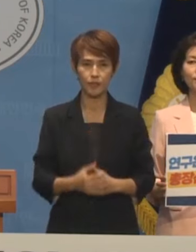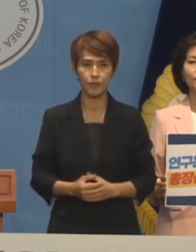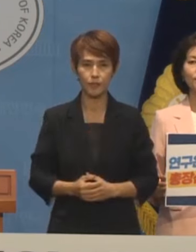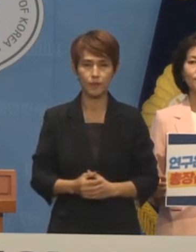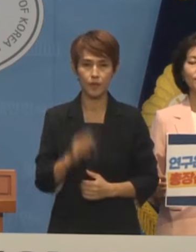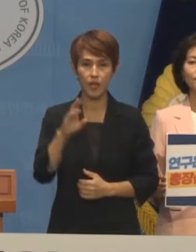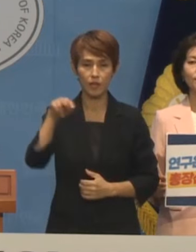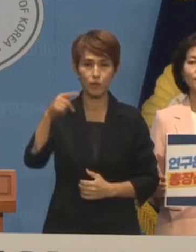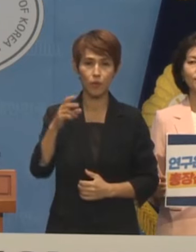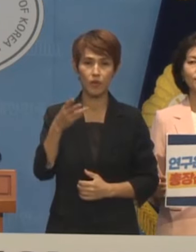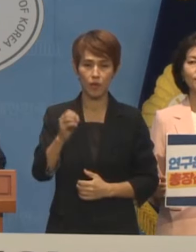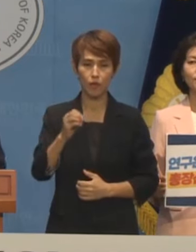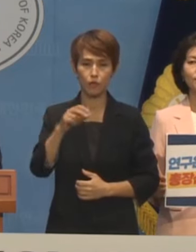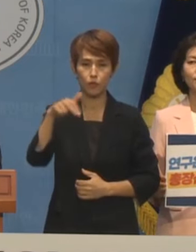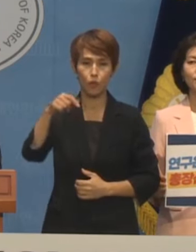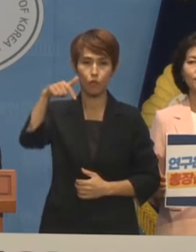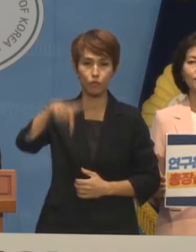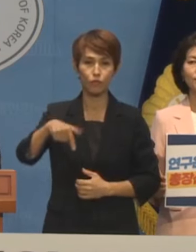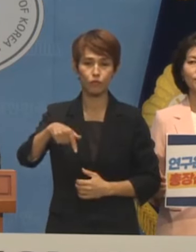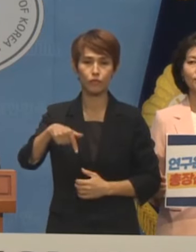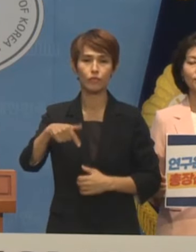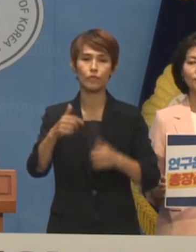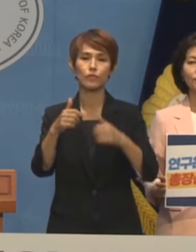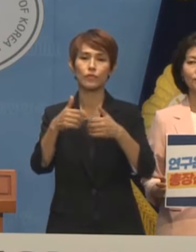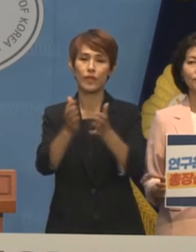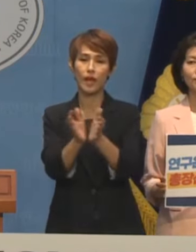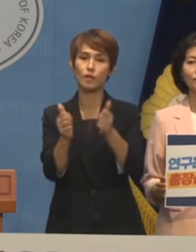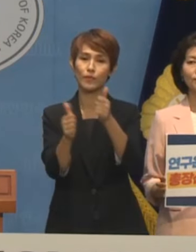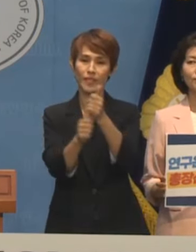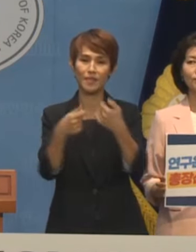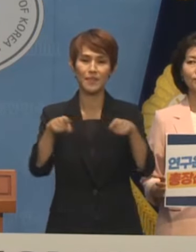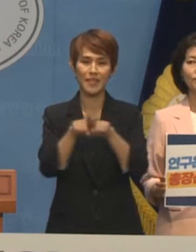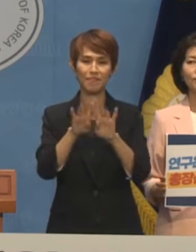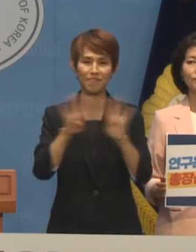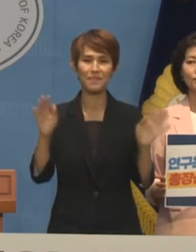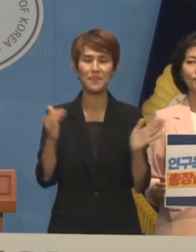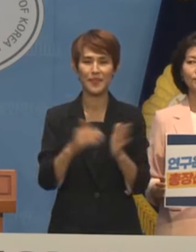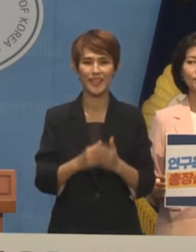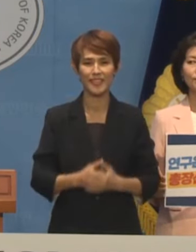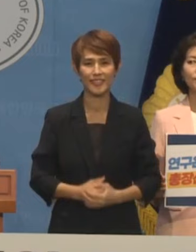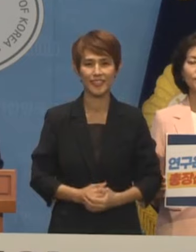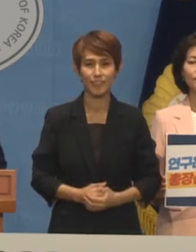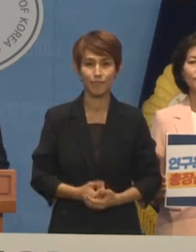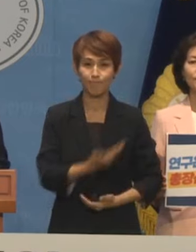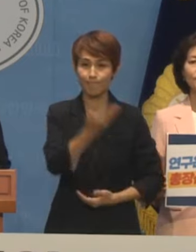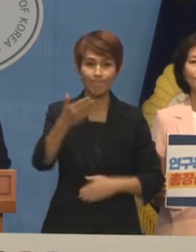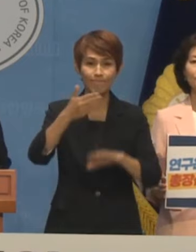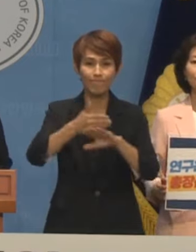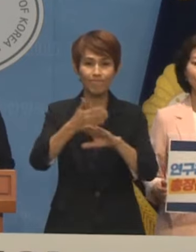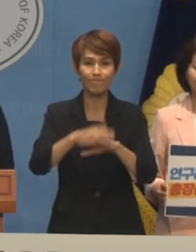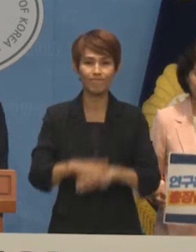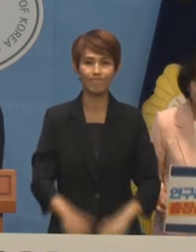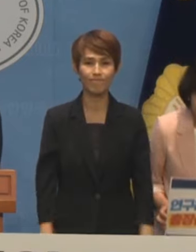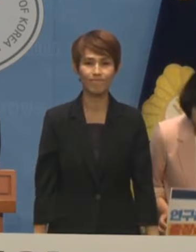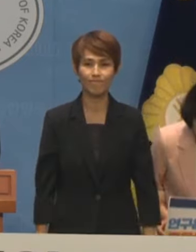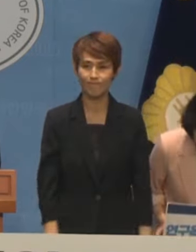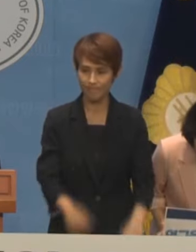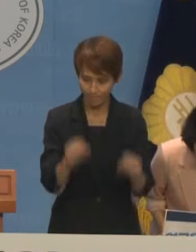양소영 조국혁신당 부의장 함께 기자회견에 참석했습니다. 함께해 주셔서 고맙습니다.